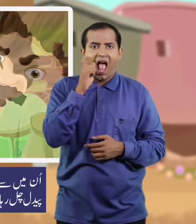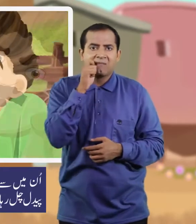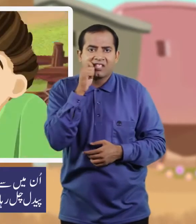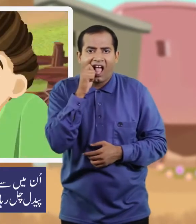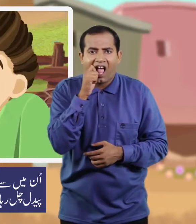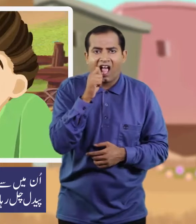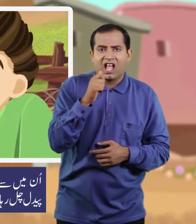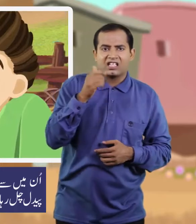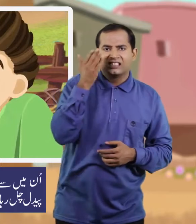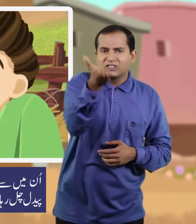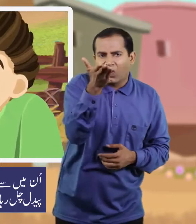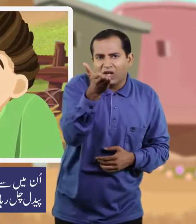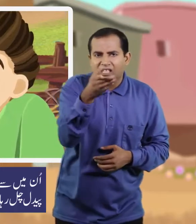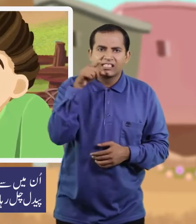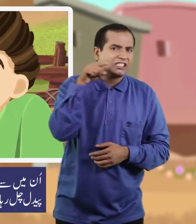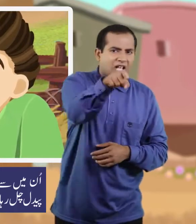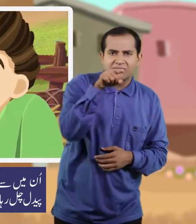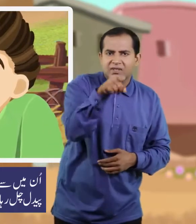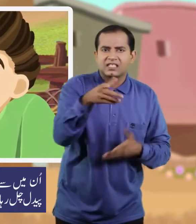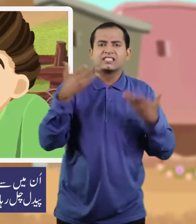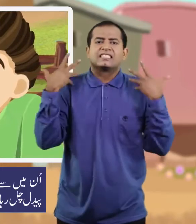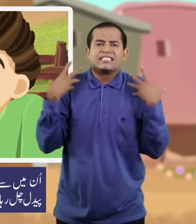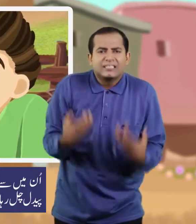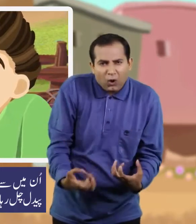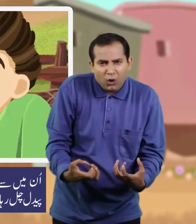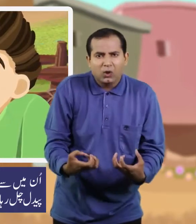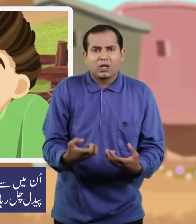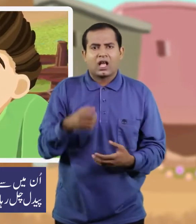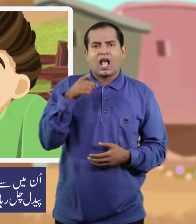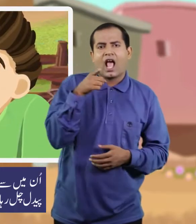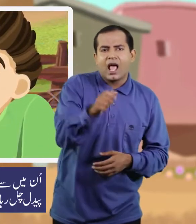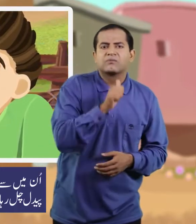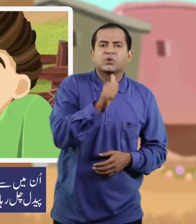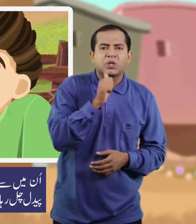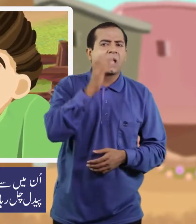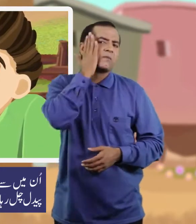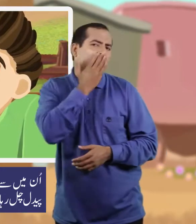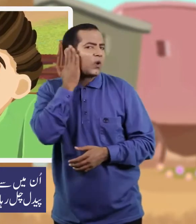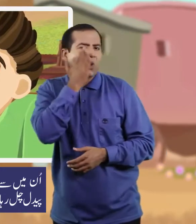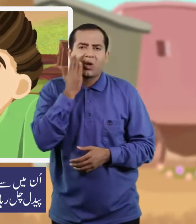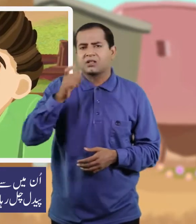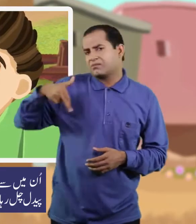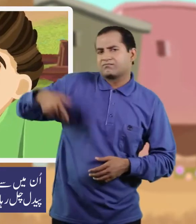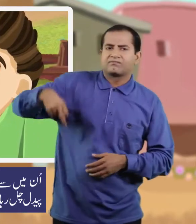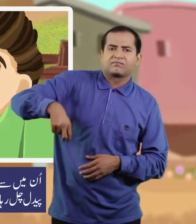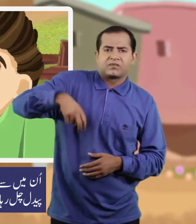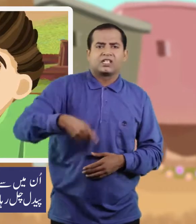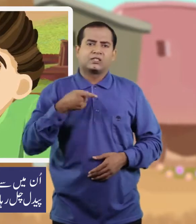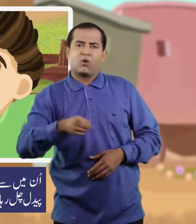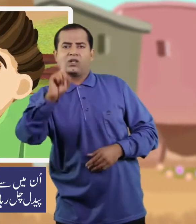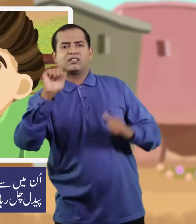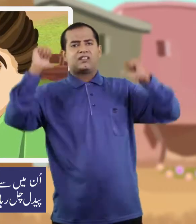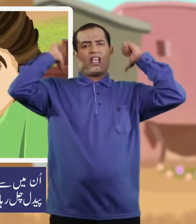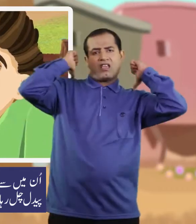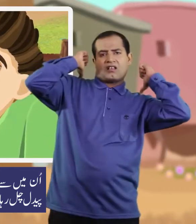उन्में से एक ने कहा, देखो सुस्त लड़के को जिसका बिचारा बाप पैदल चल रहा है